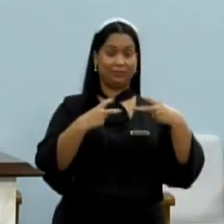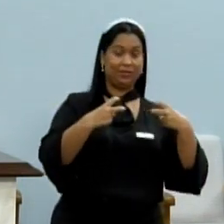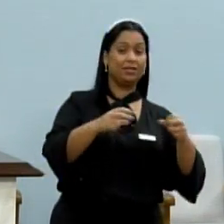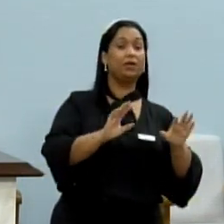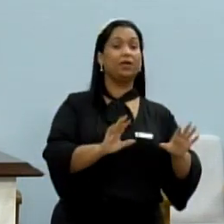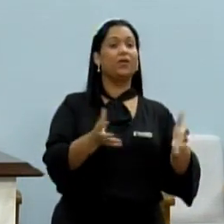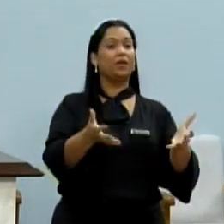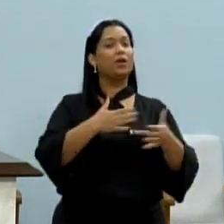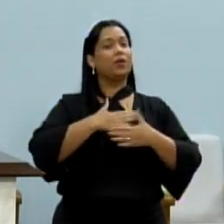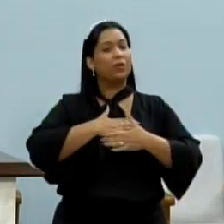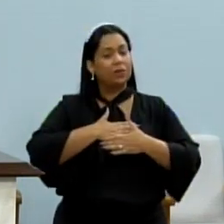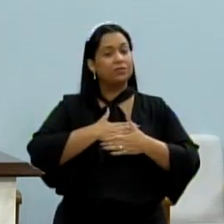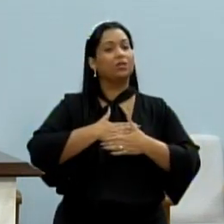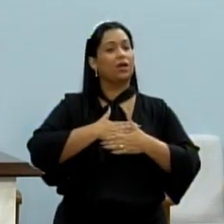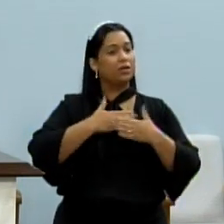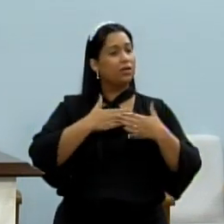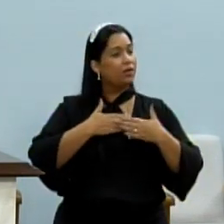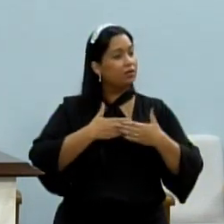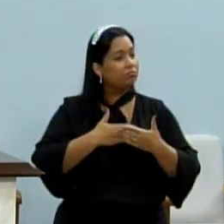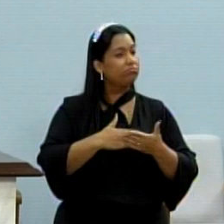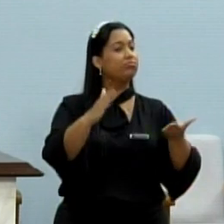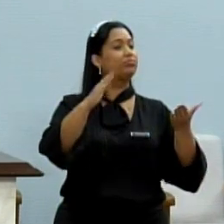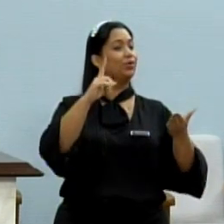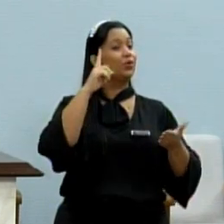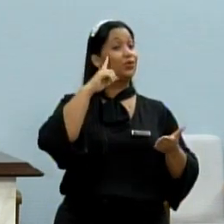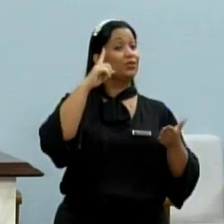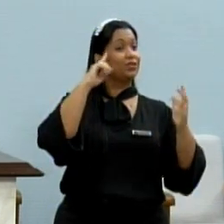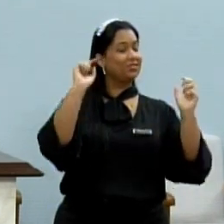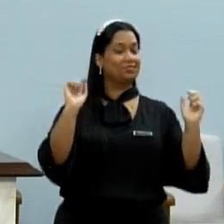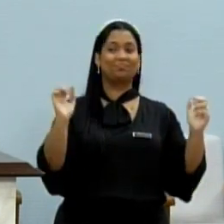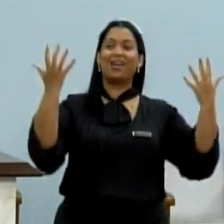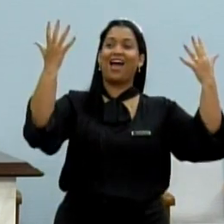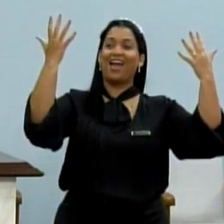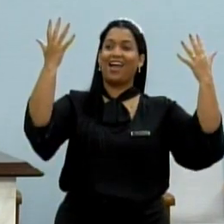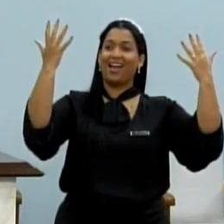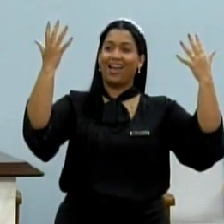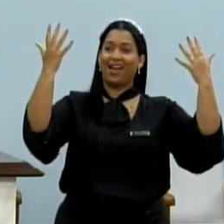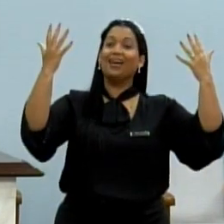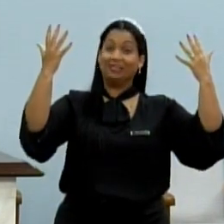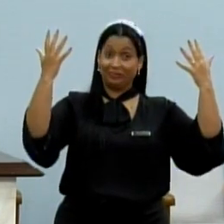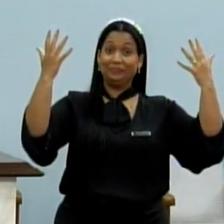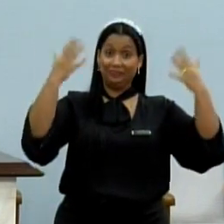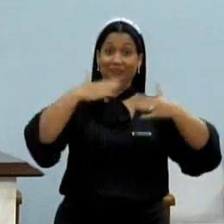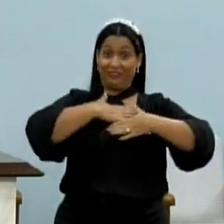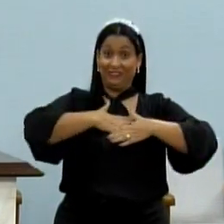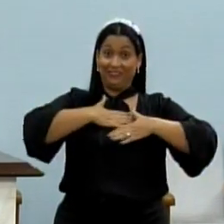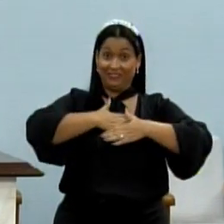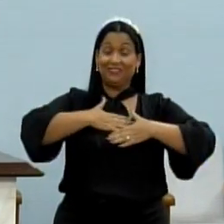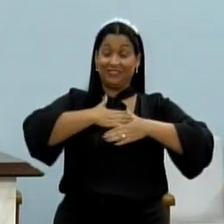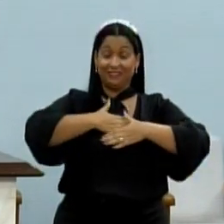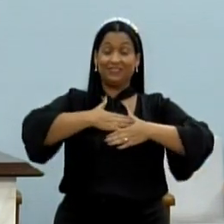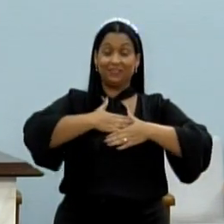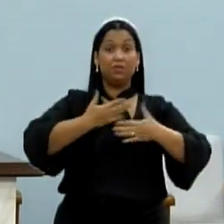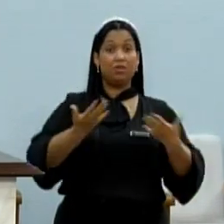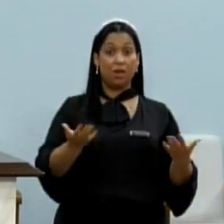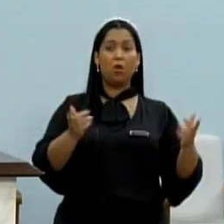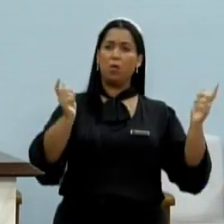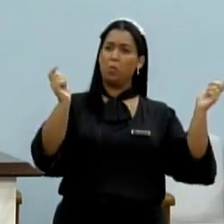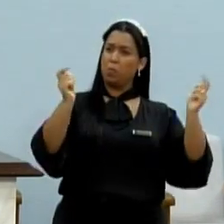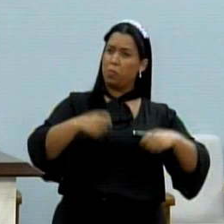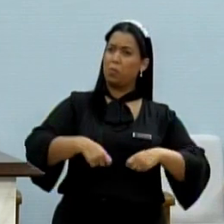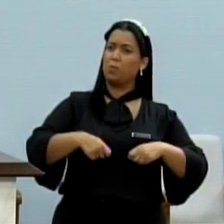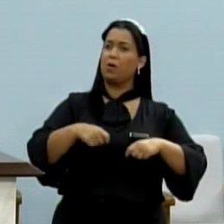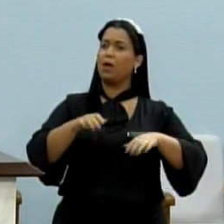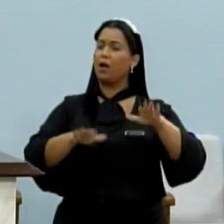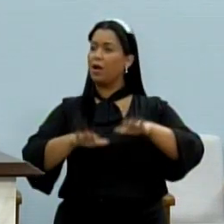e eu gostaria que essa estreia fosse um dia de celebração, de comemoração, e no qual fosse possível, às